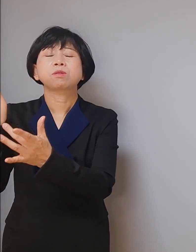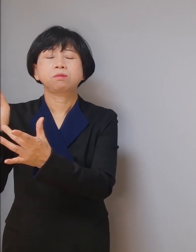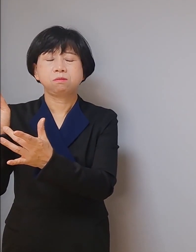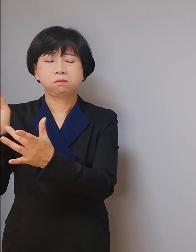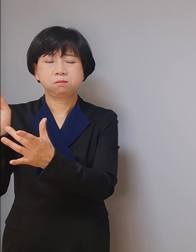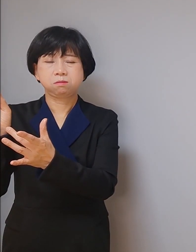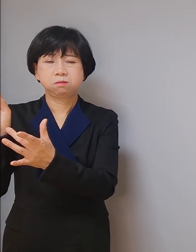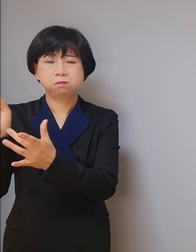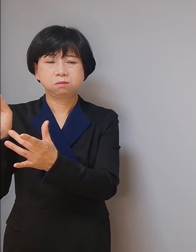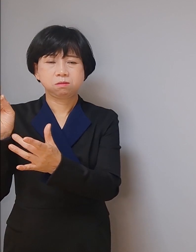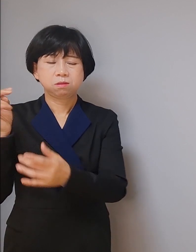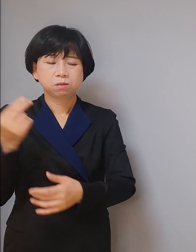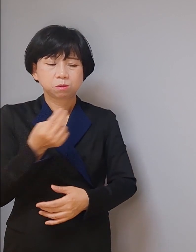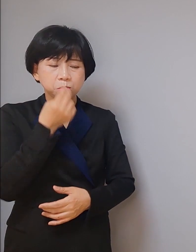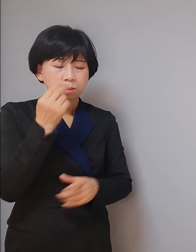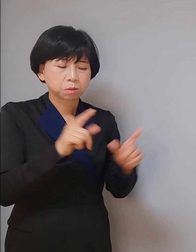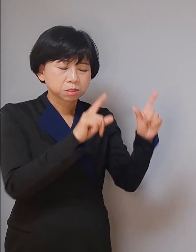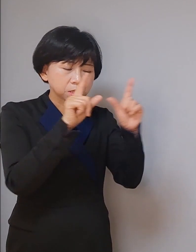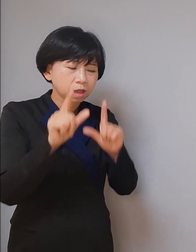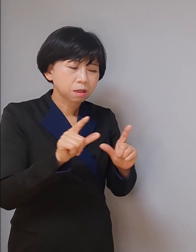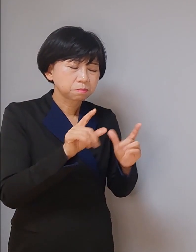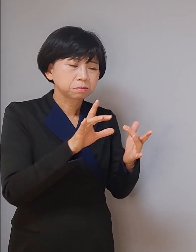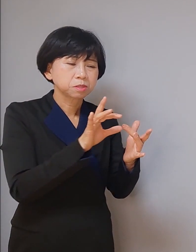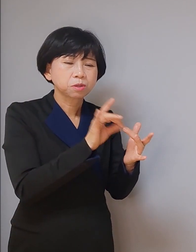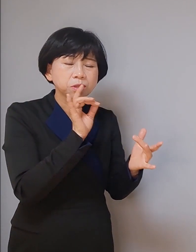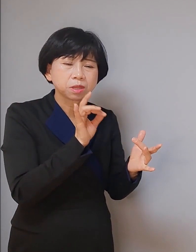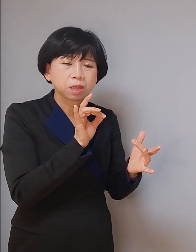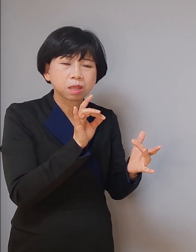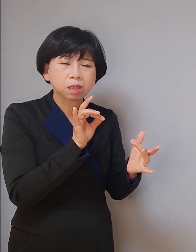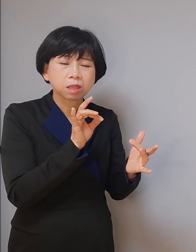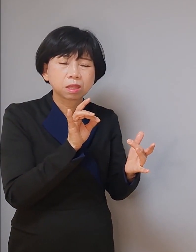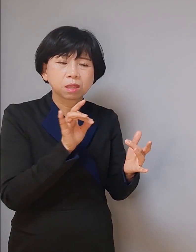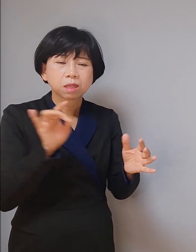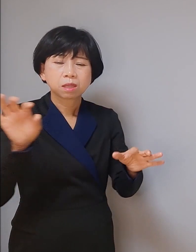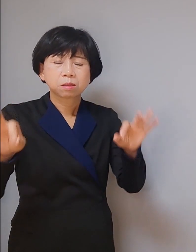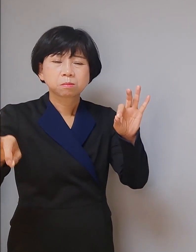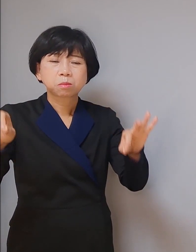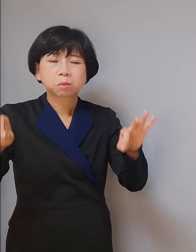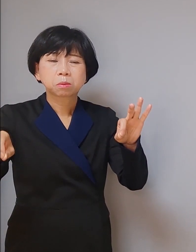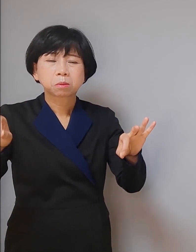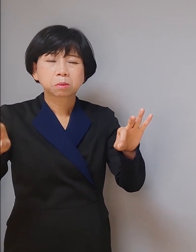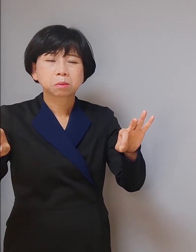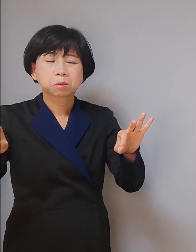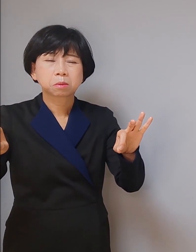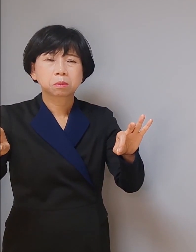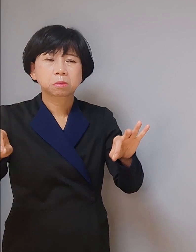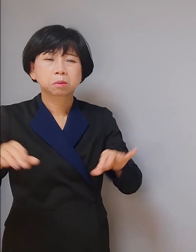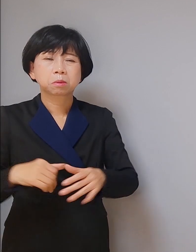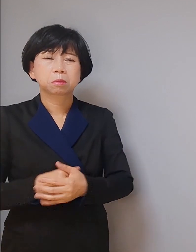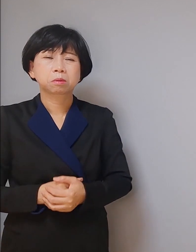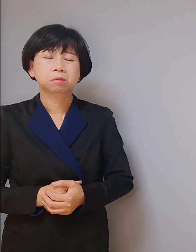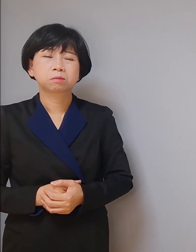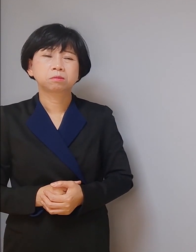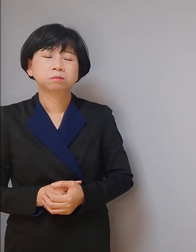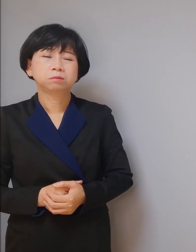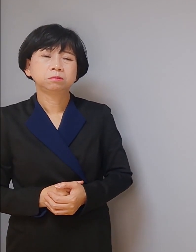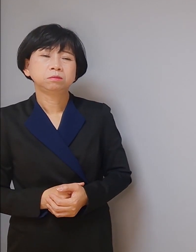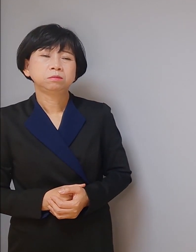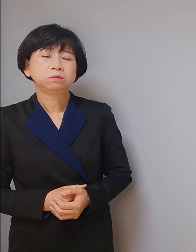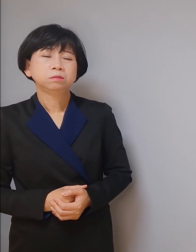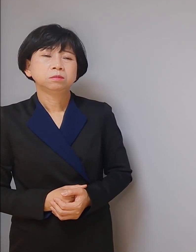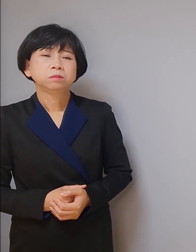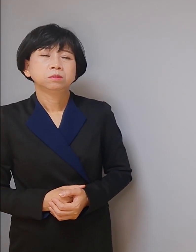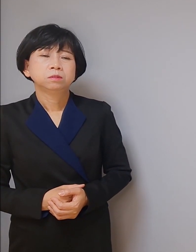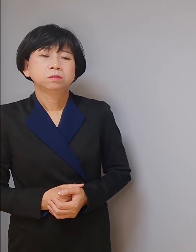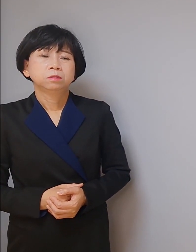또 생존으로 살아가는 인생의 선택, 그렇죠. 엄연히 다르겠죠.